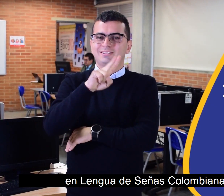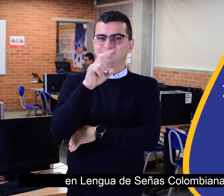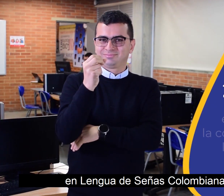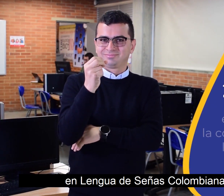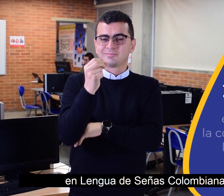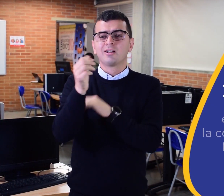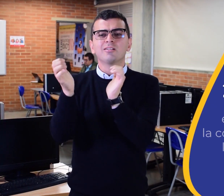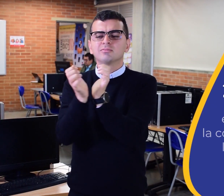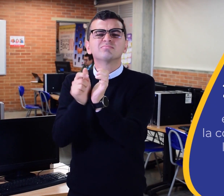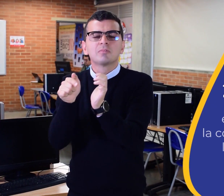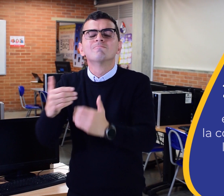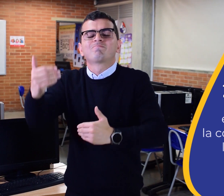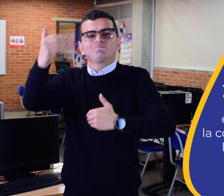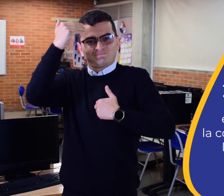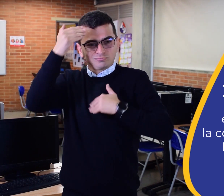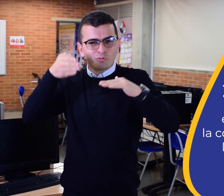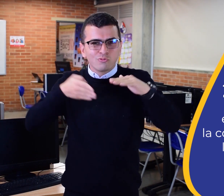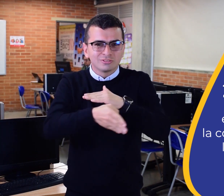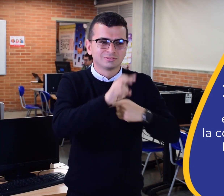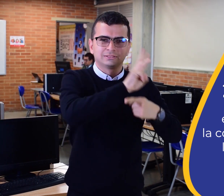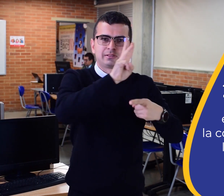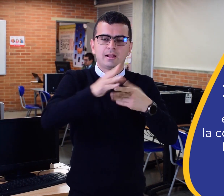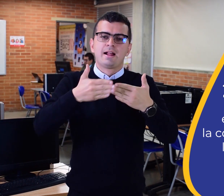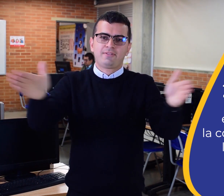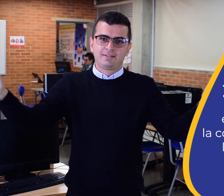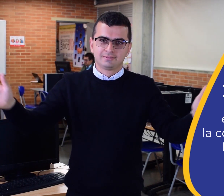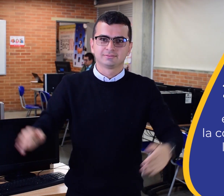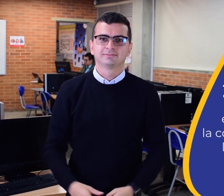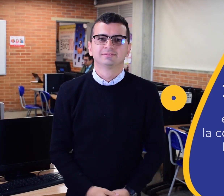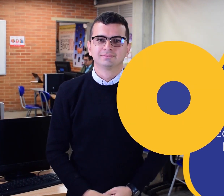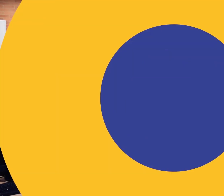en este día 20 de mayo, Día Mundial de la Concienciación sobre la Accesibilidad Web.